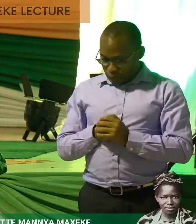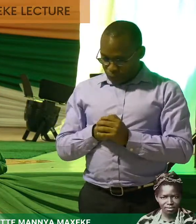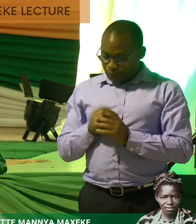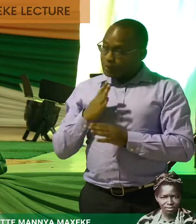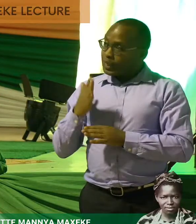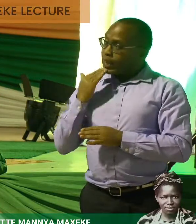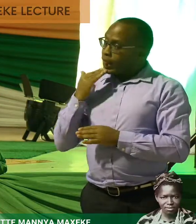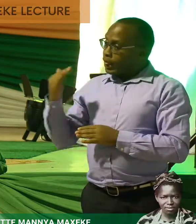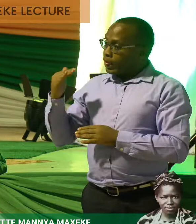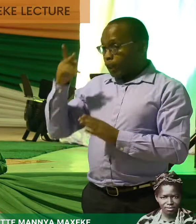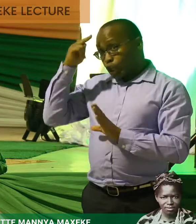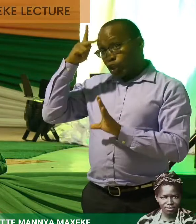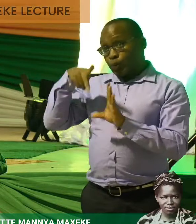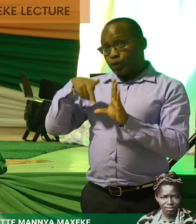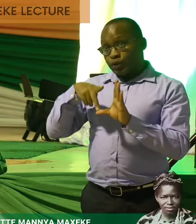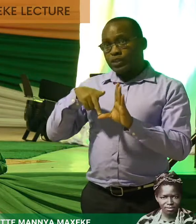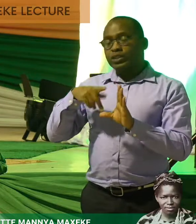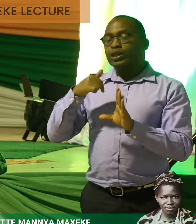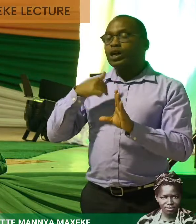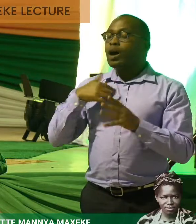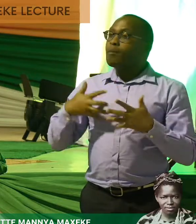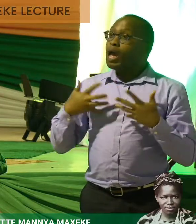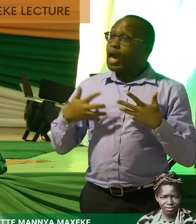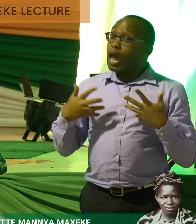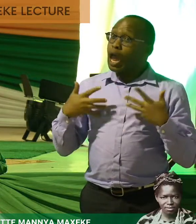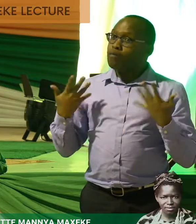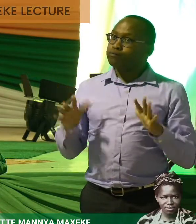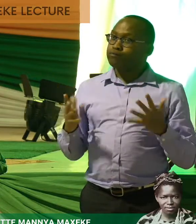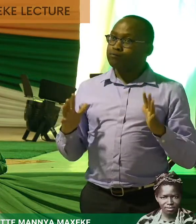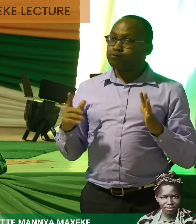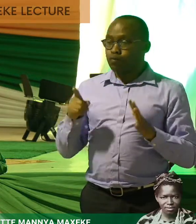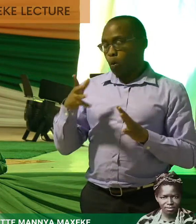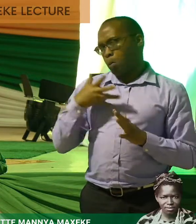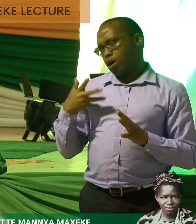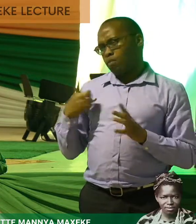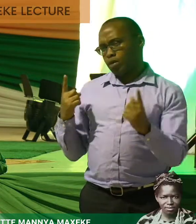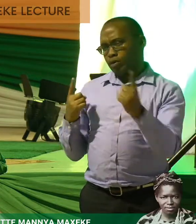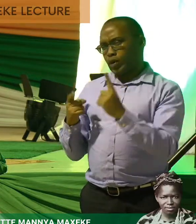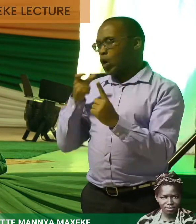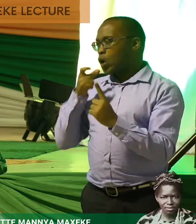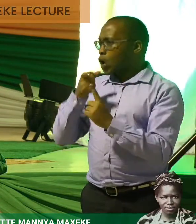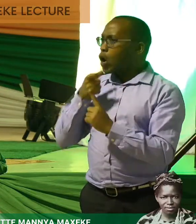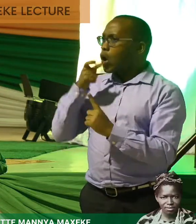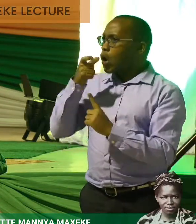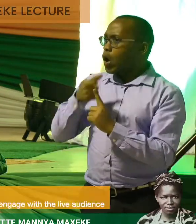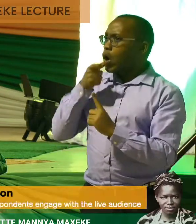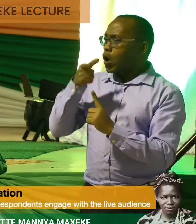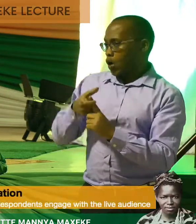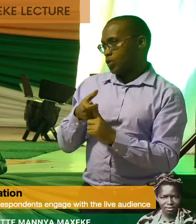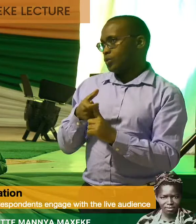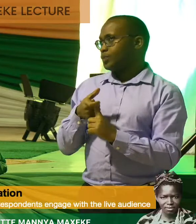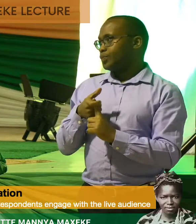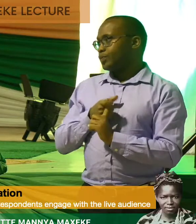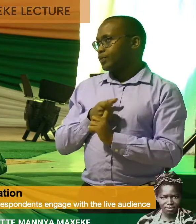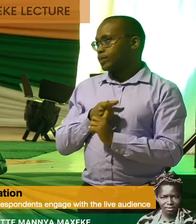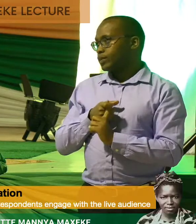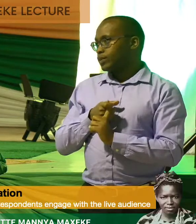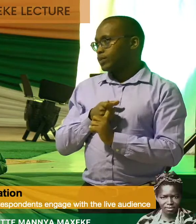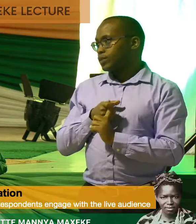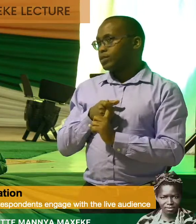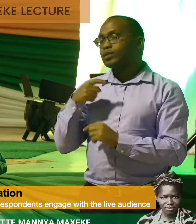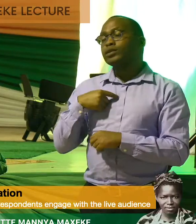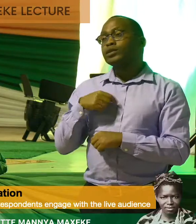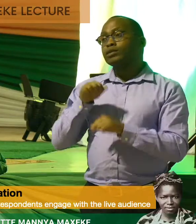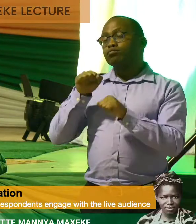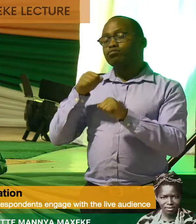Ndibulela kakhulu nakumama ngalamazwi awathethileyo. Ndiyafuna ke bantwana bam ukutsho kuni into yoba